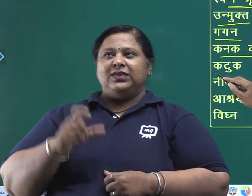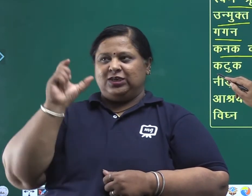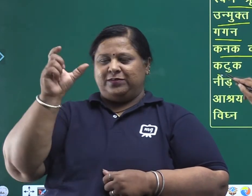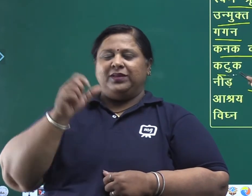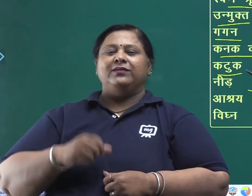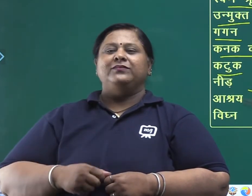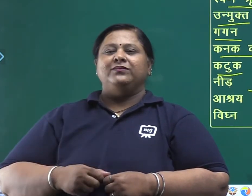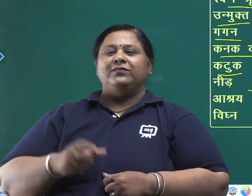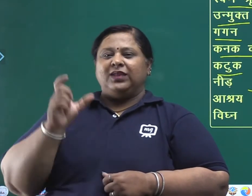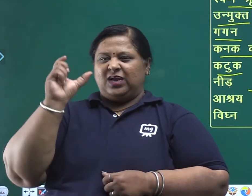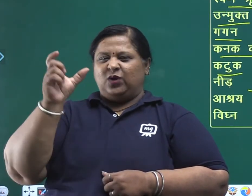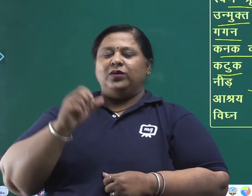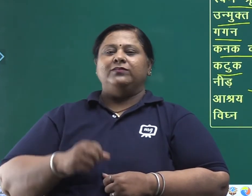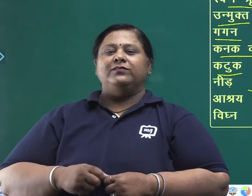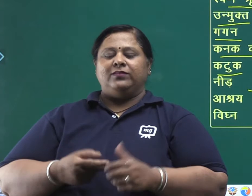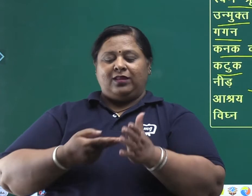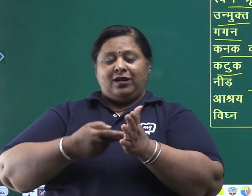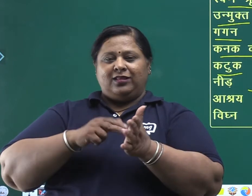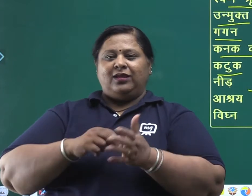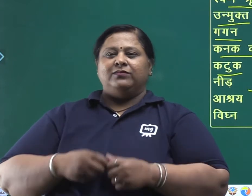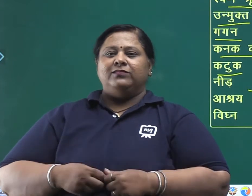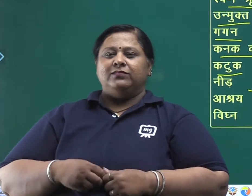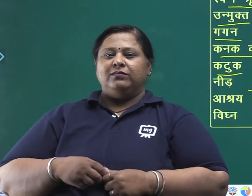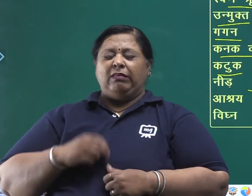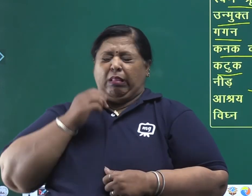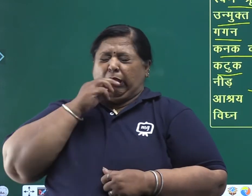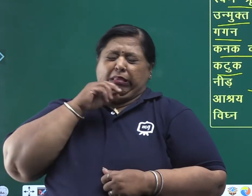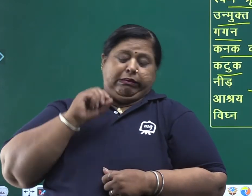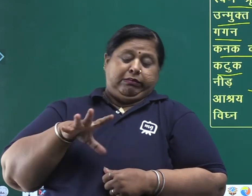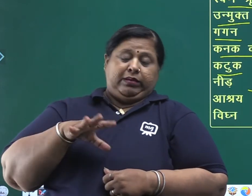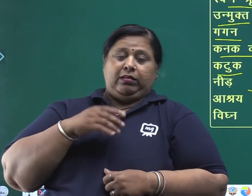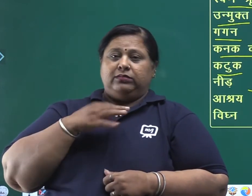शब्द है कटुक, अर्थ होगा कड़वी।